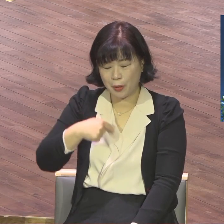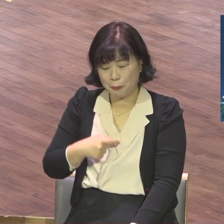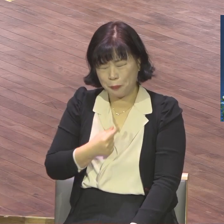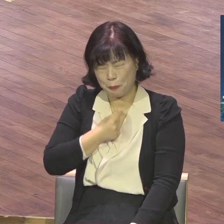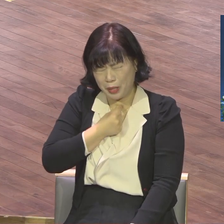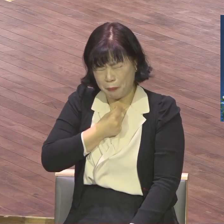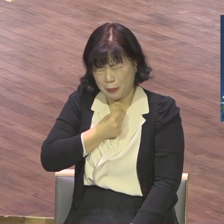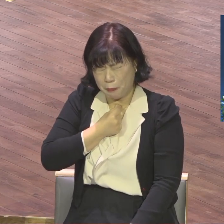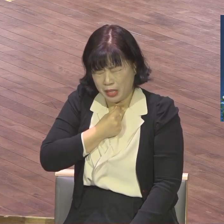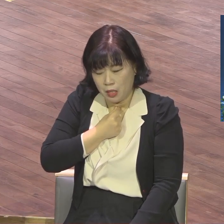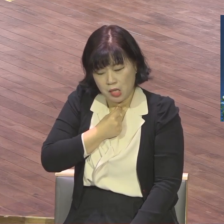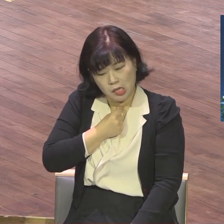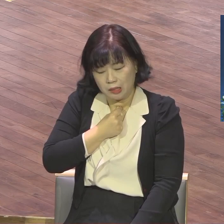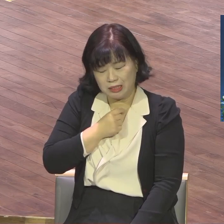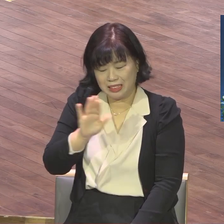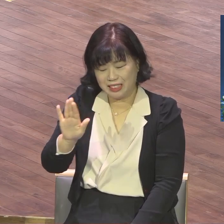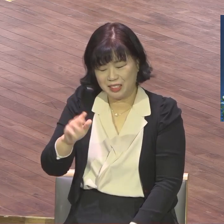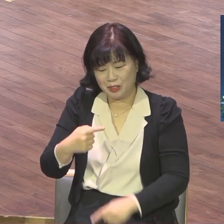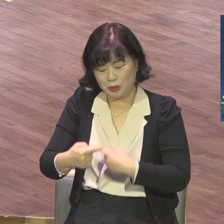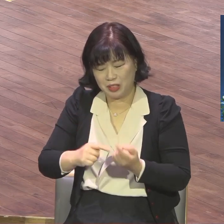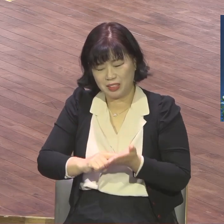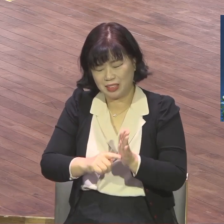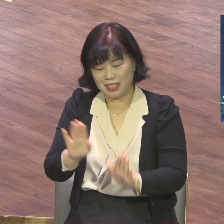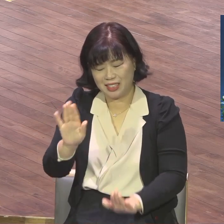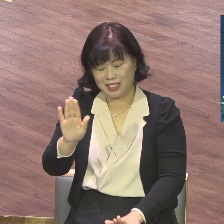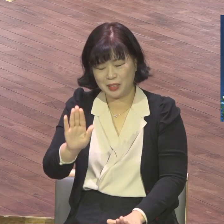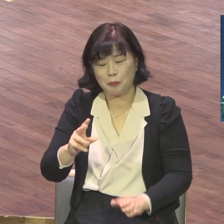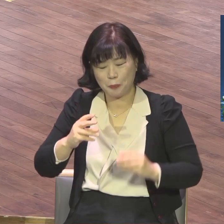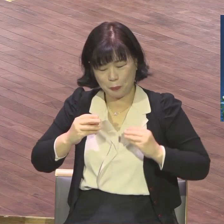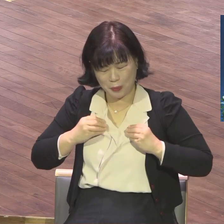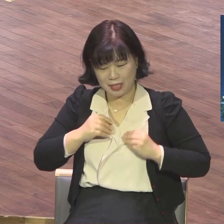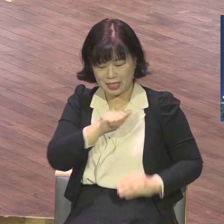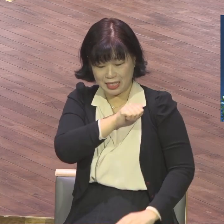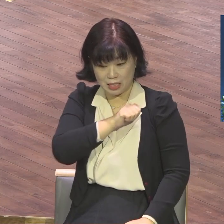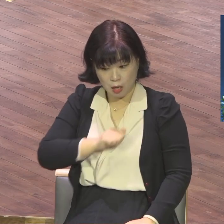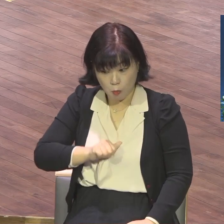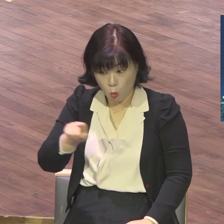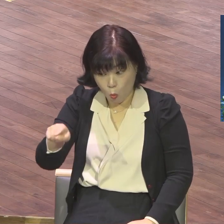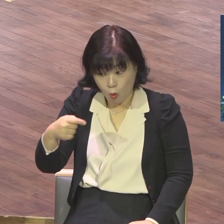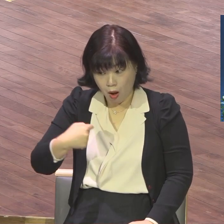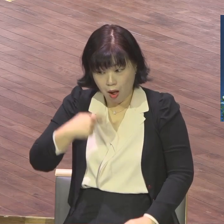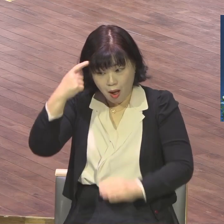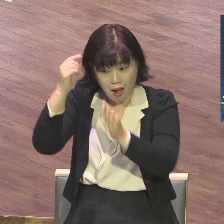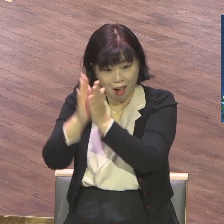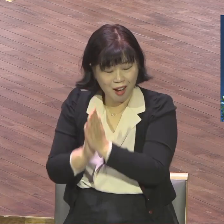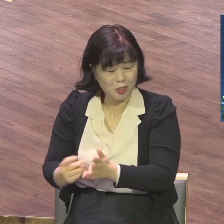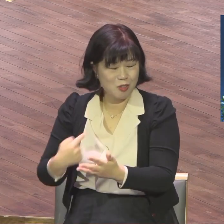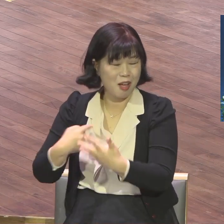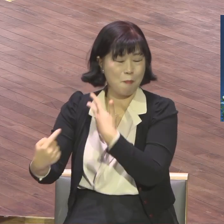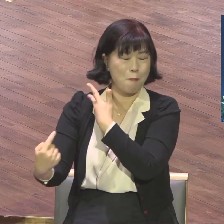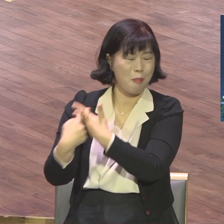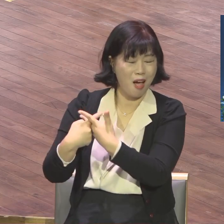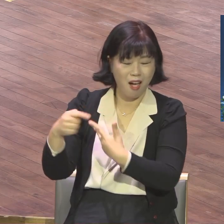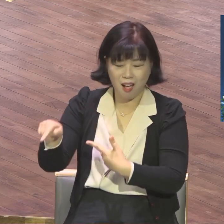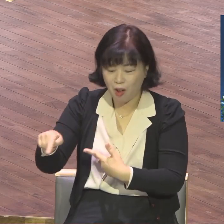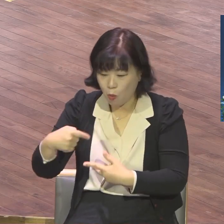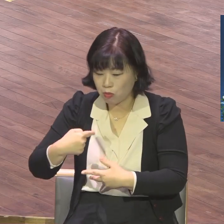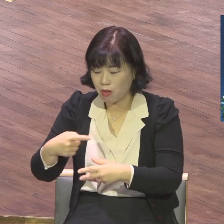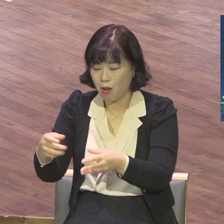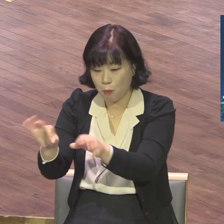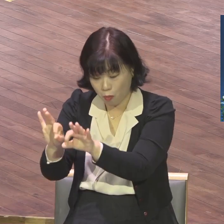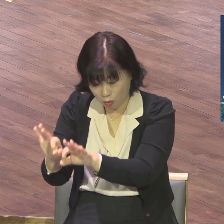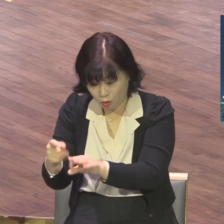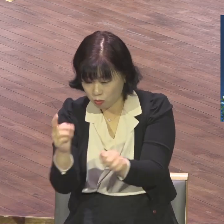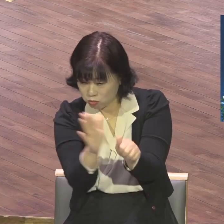이렇게 진행하시나, 참 대단하다. 우리 땅에 서게 하고 우리 지금 성교위원회 그런 마음 너무